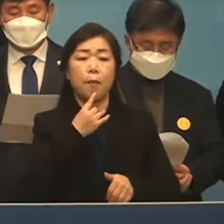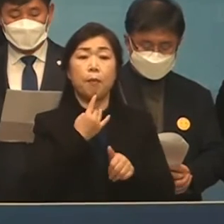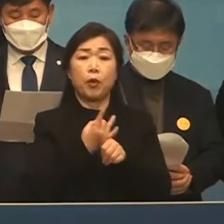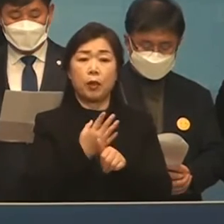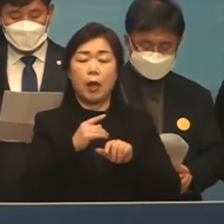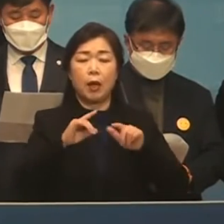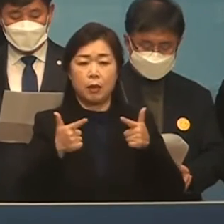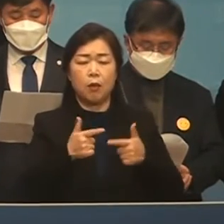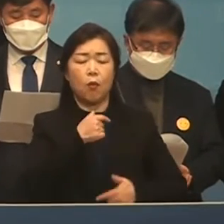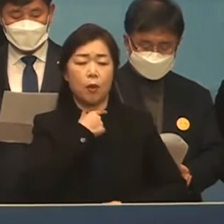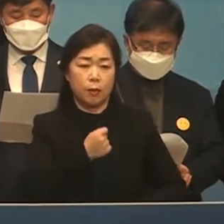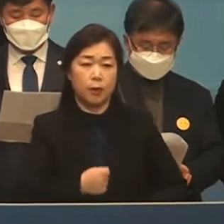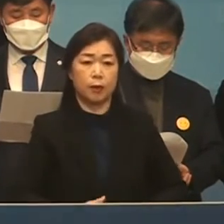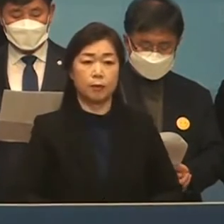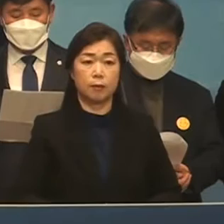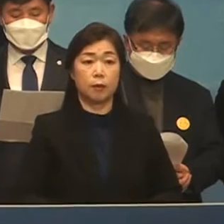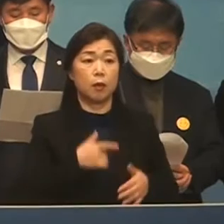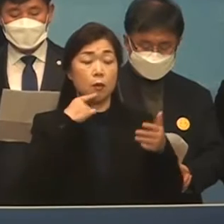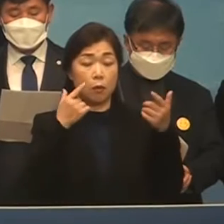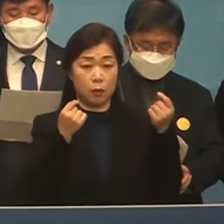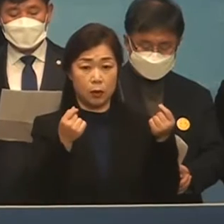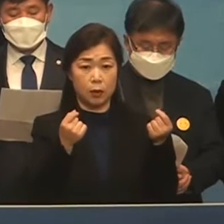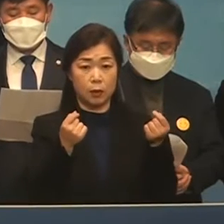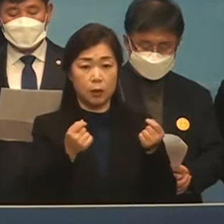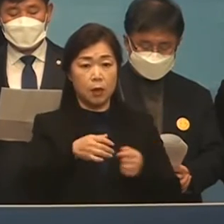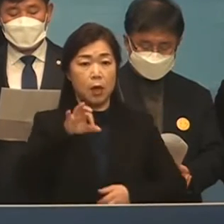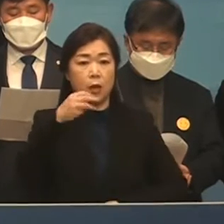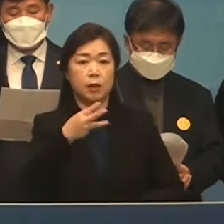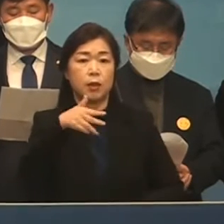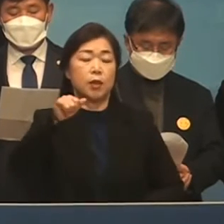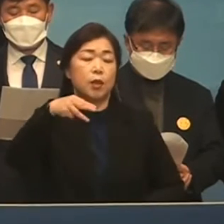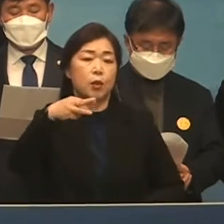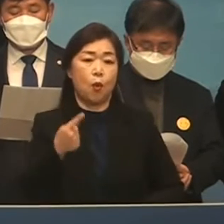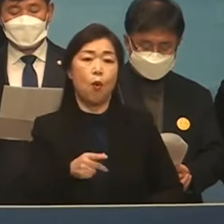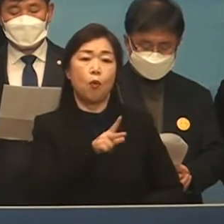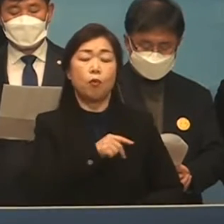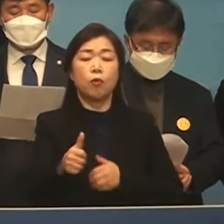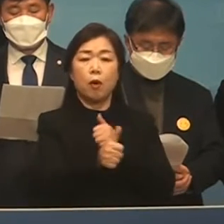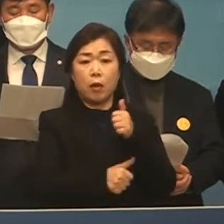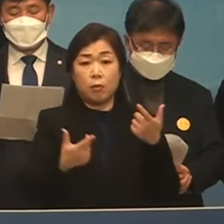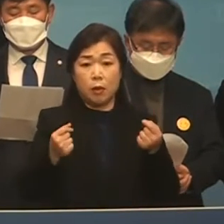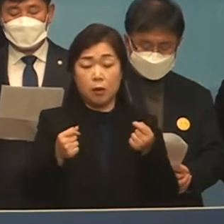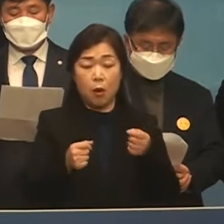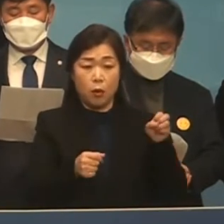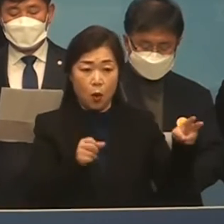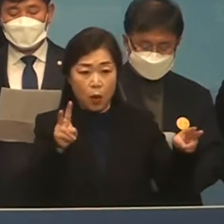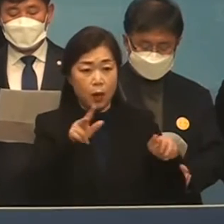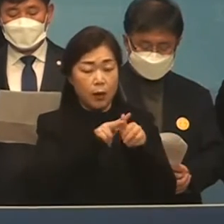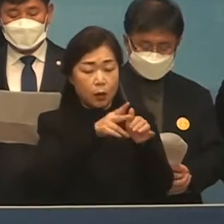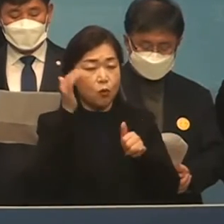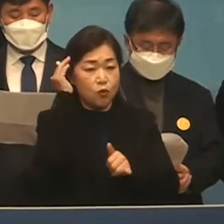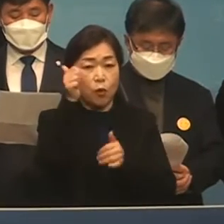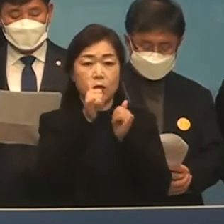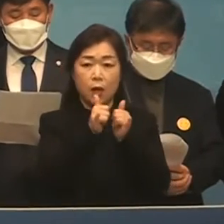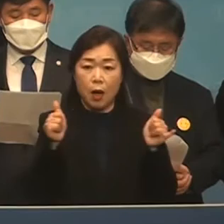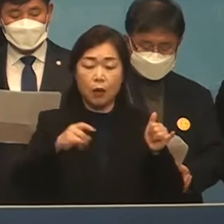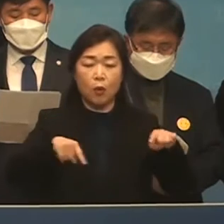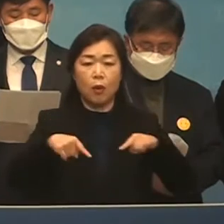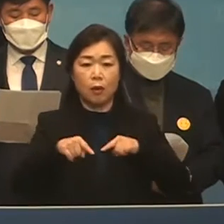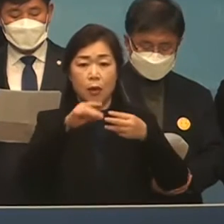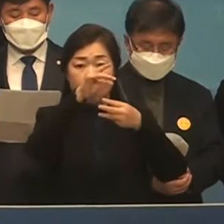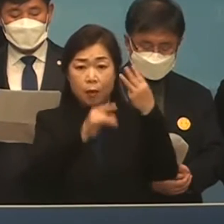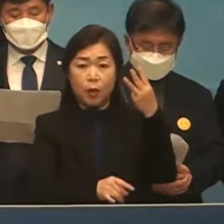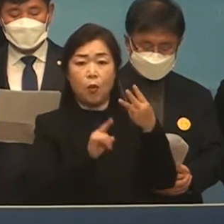충심으로 바랍니다. 이와 관련하여 을지로위원회는 여야 대통령 후보와 지도부가 다음과 같은